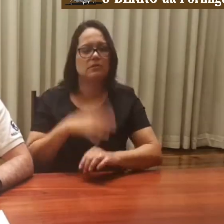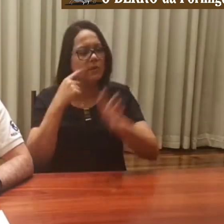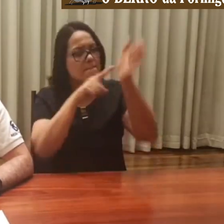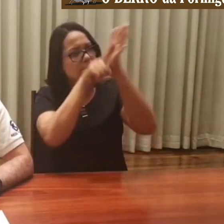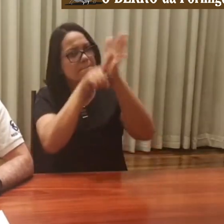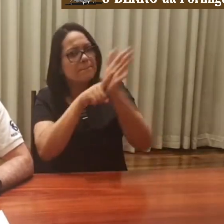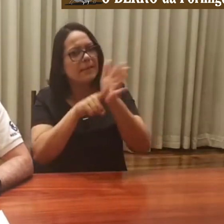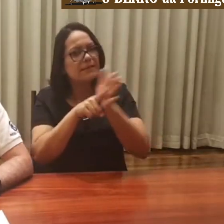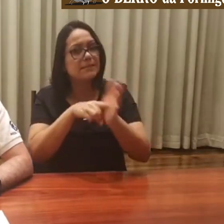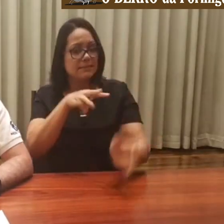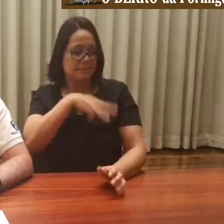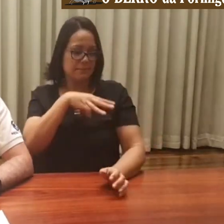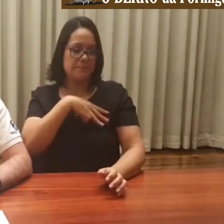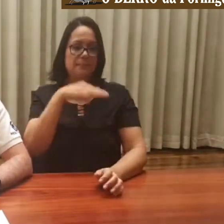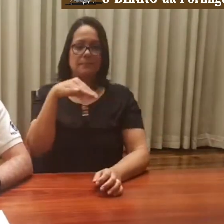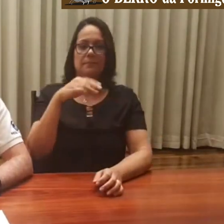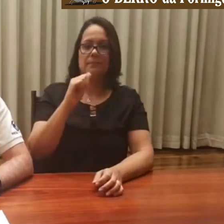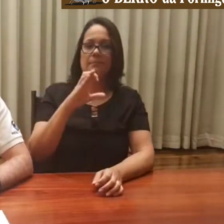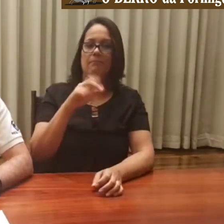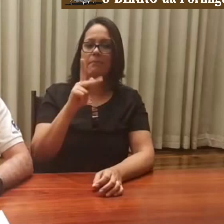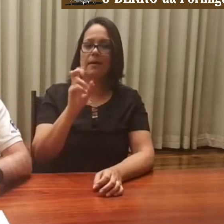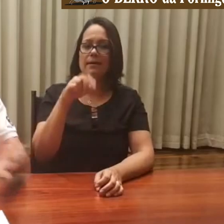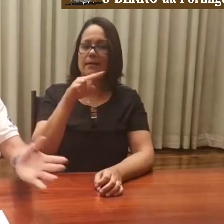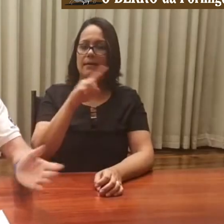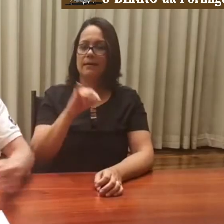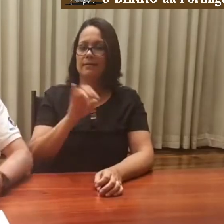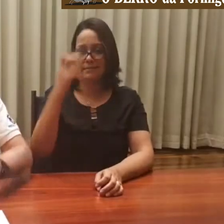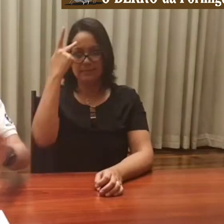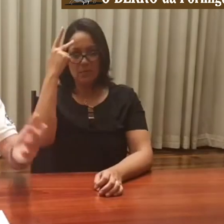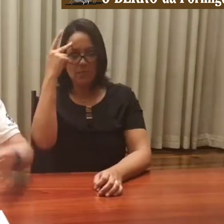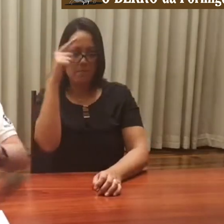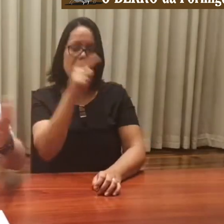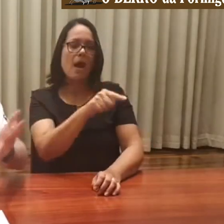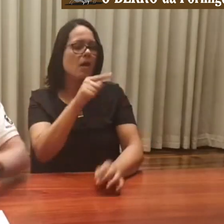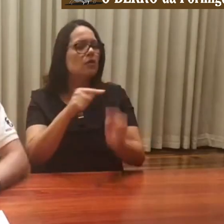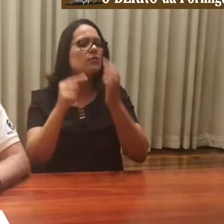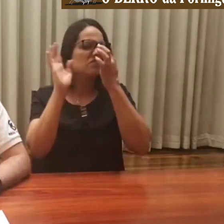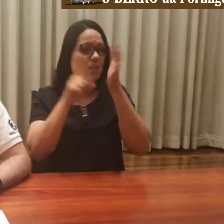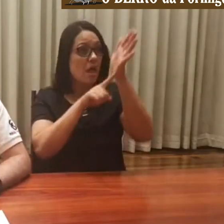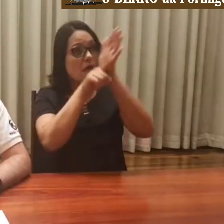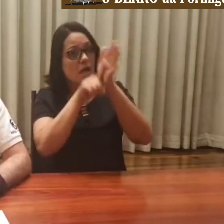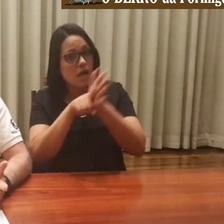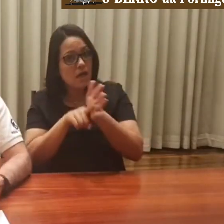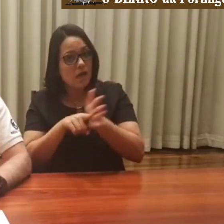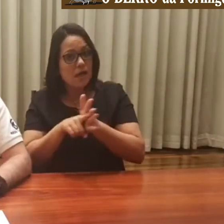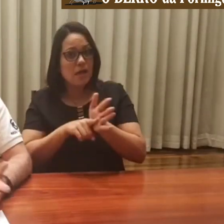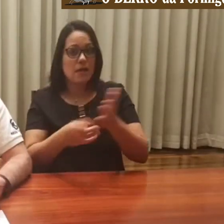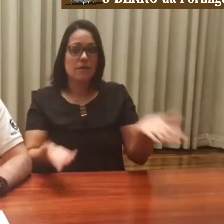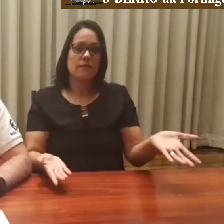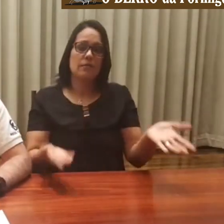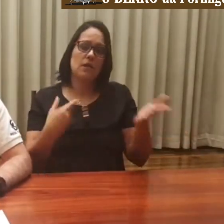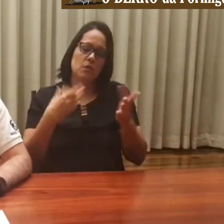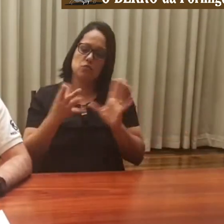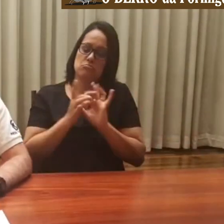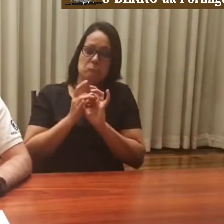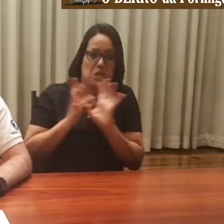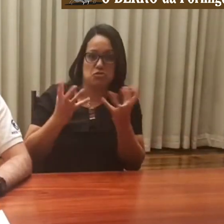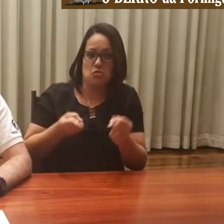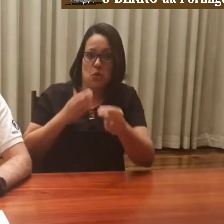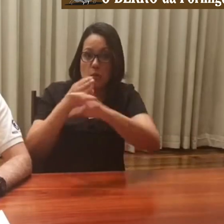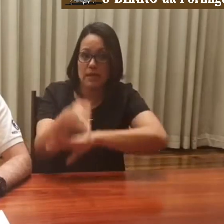Universidade Mackenzie, em São Paulo. Tivemos, não lá, né, que a molecada fez uma manifestação enorme lá, não ia deixar eu entrar,